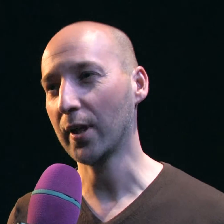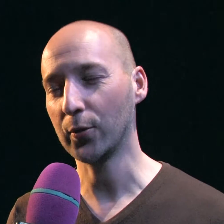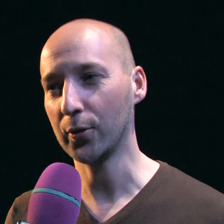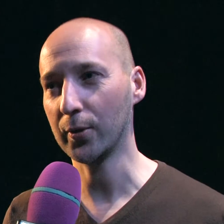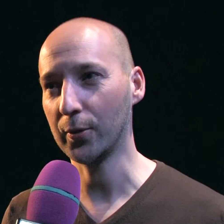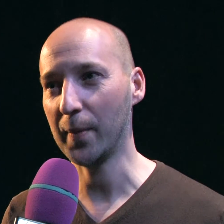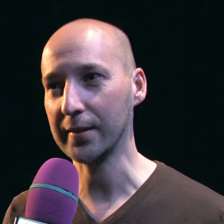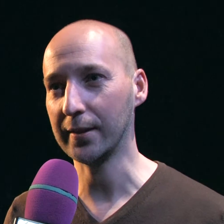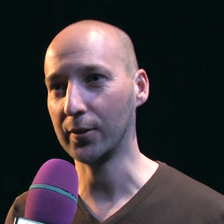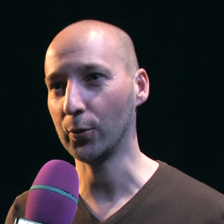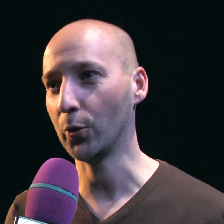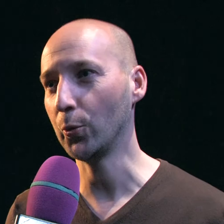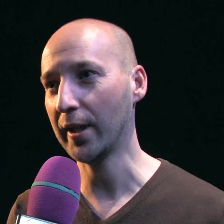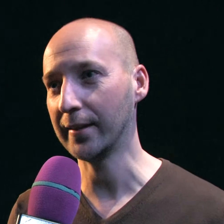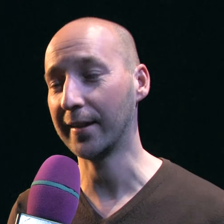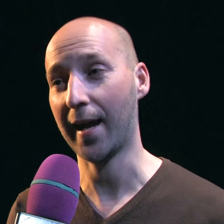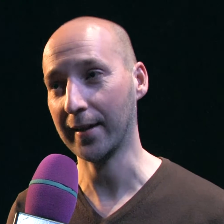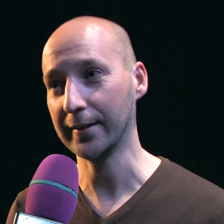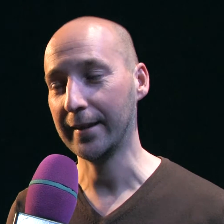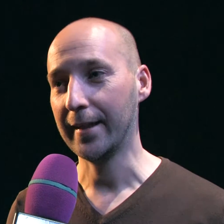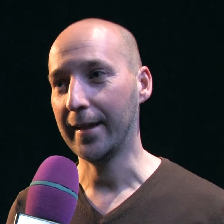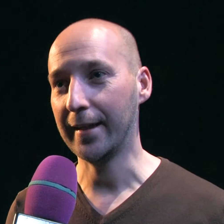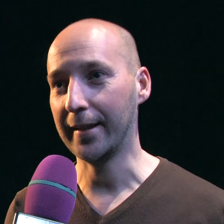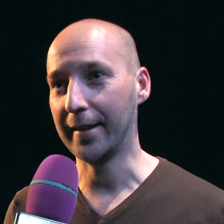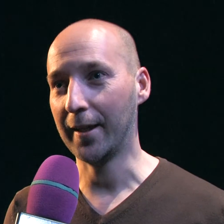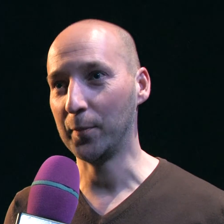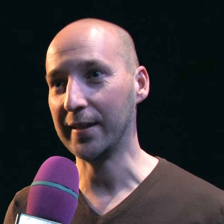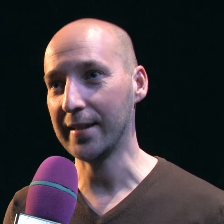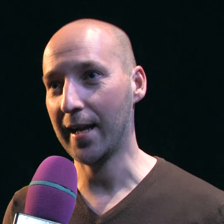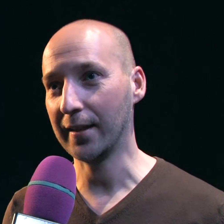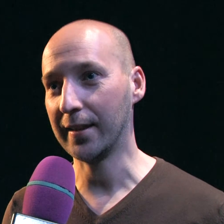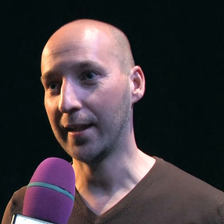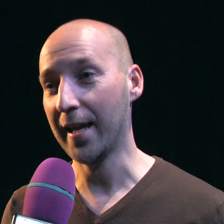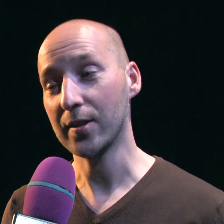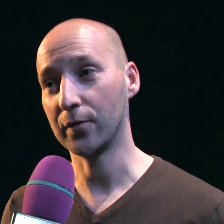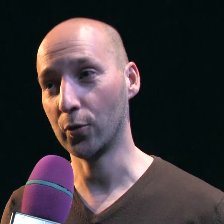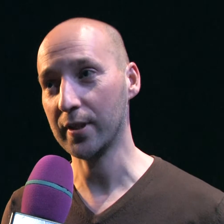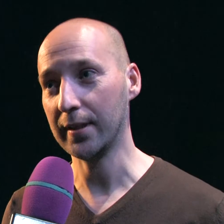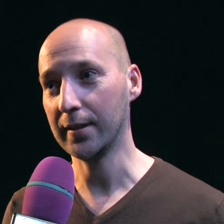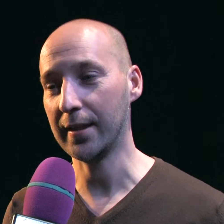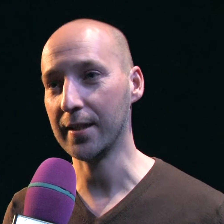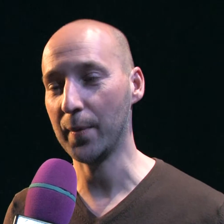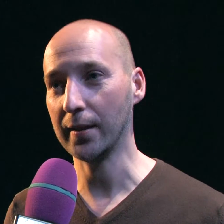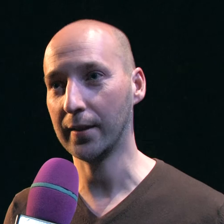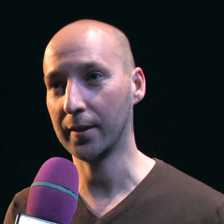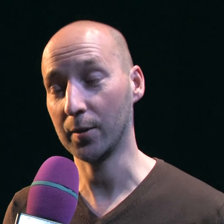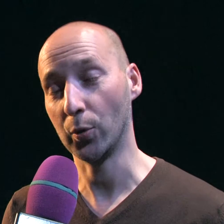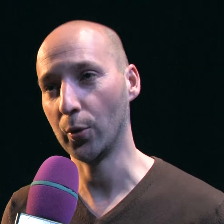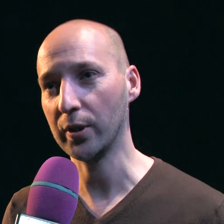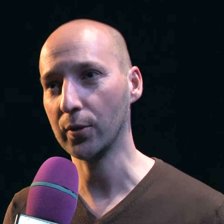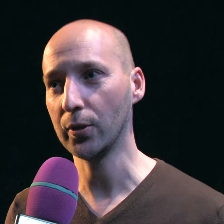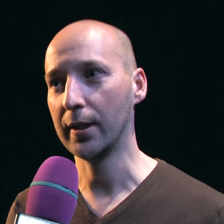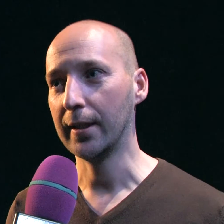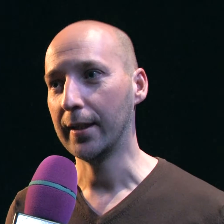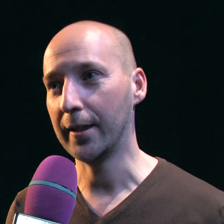bent ook acteur geworden om mensen te ontroeren en te raken. En dit is eigenlijk de eerste voorstelling die ik speel, een